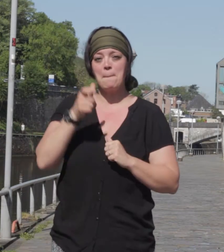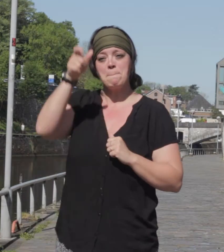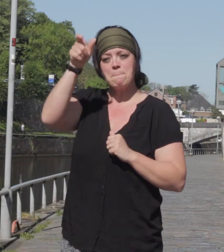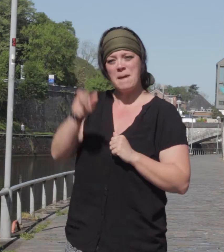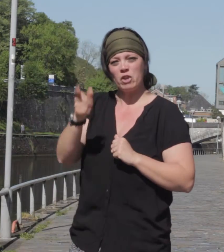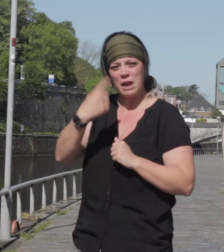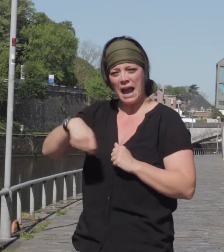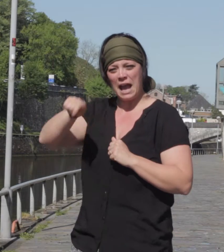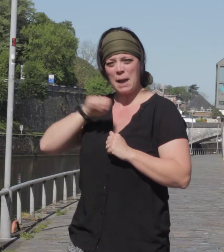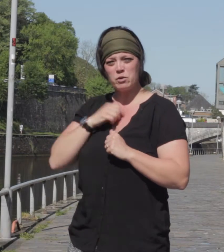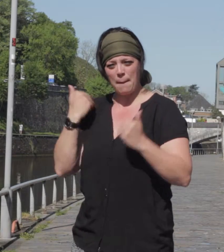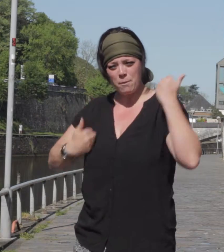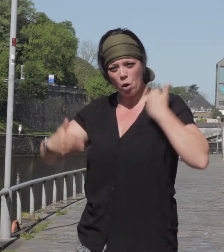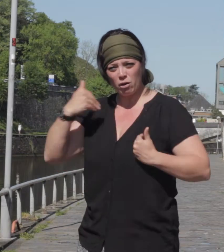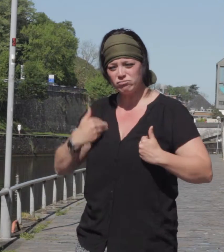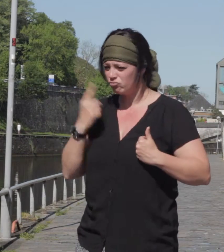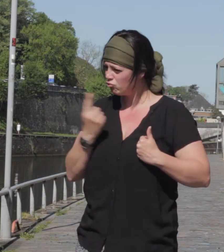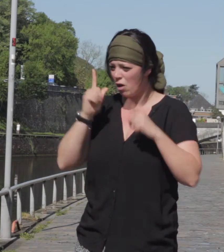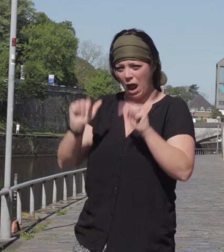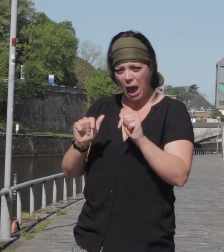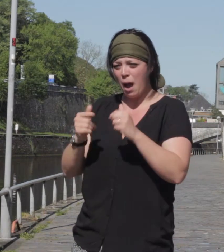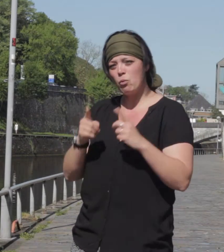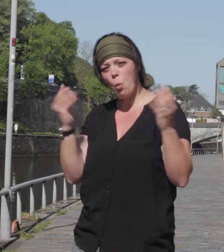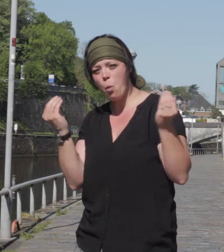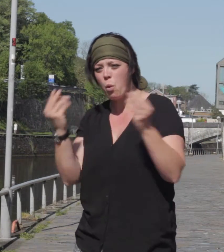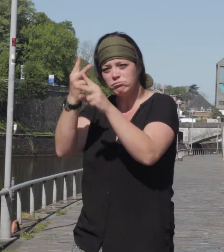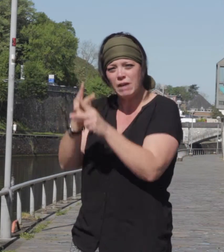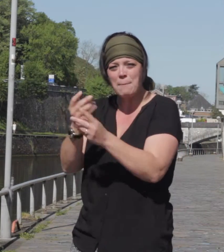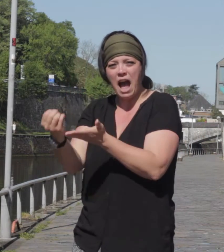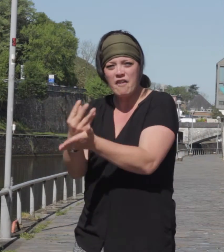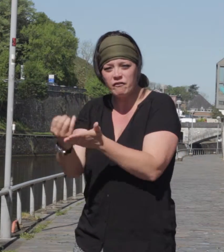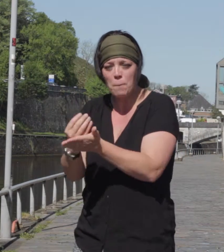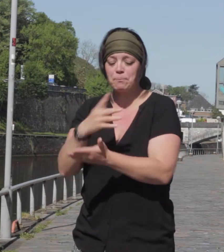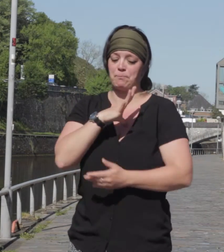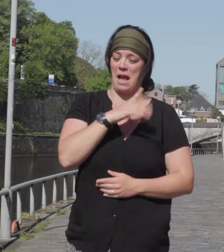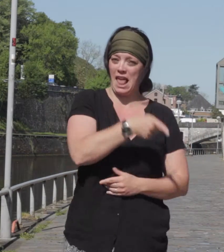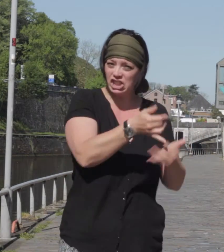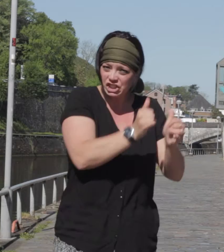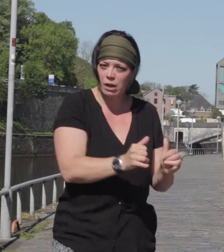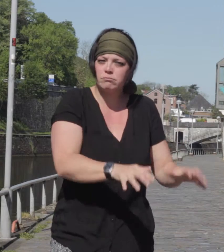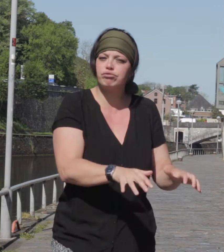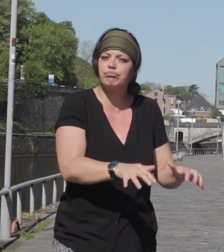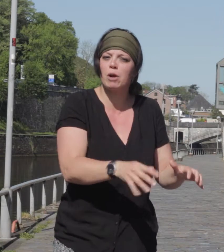sera constamment disponible au stand info. Des chaises tremblantes seront prévues pour ressentir les vibrations des